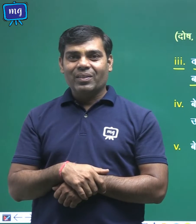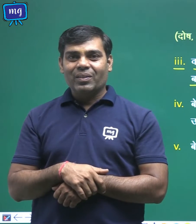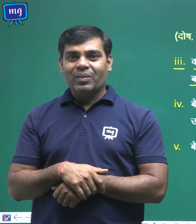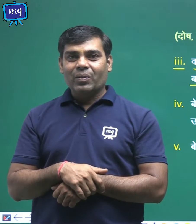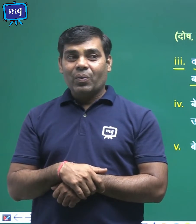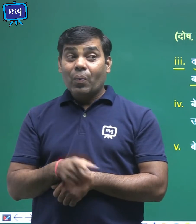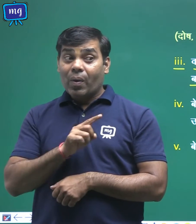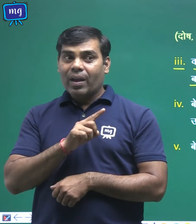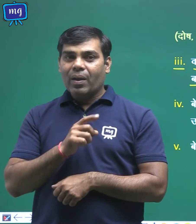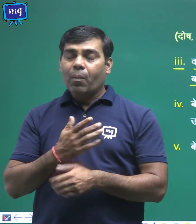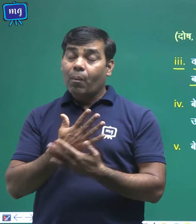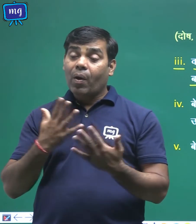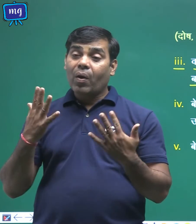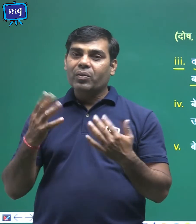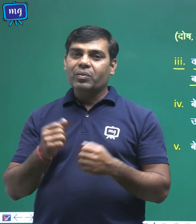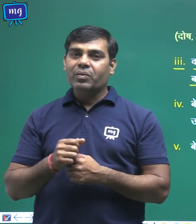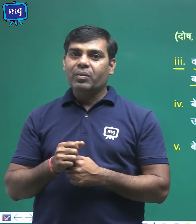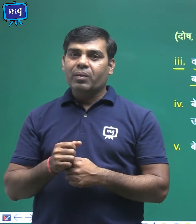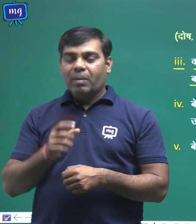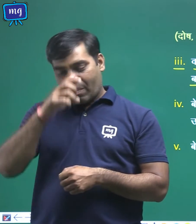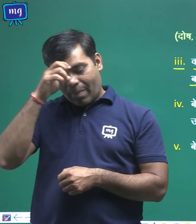वह बहुत मेहनत से